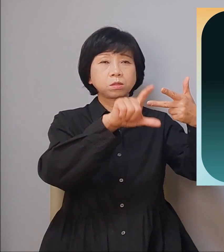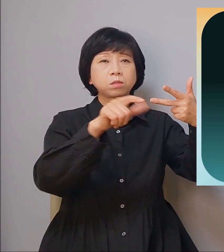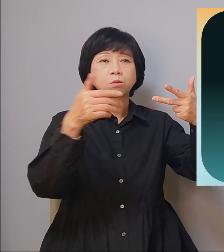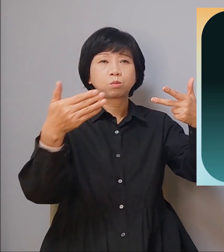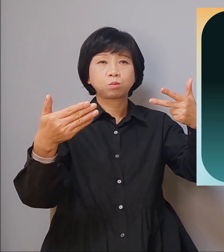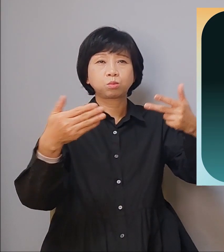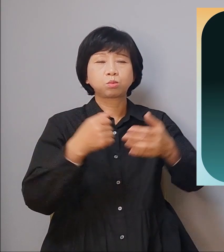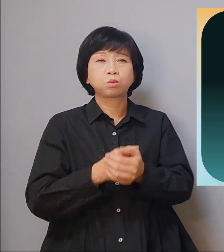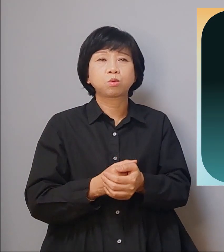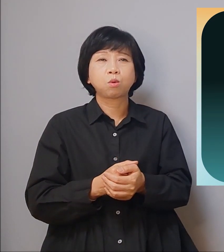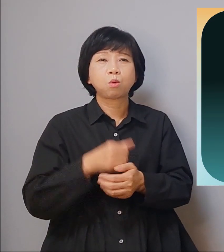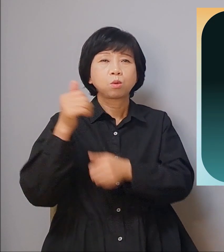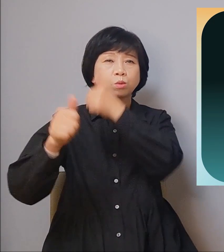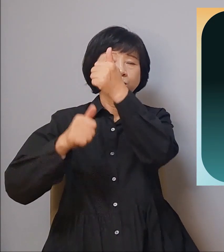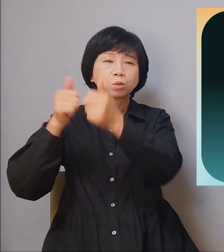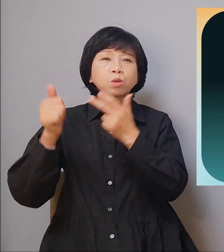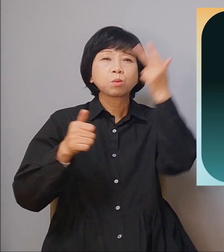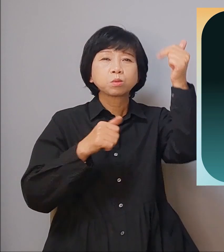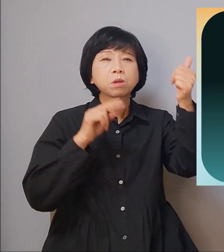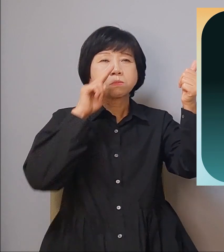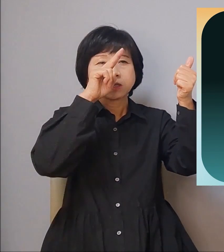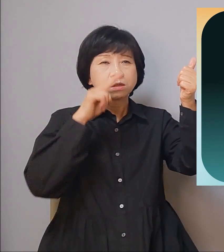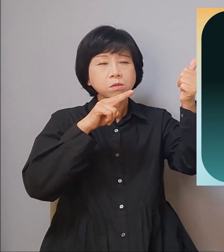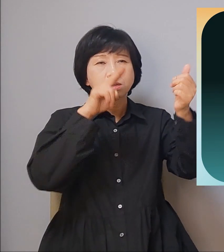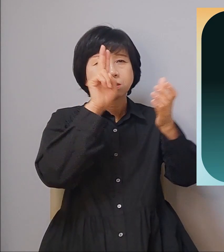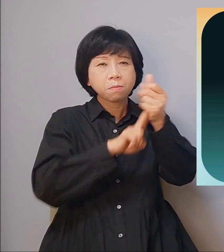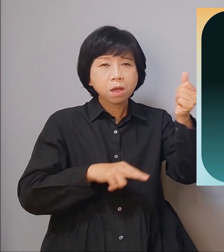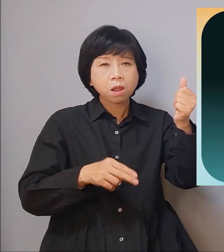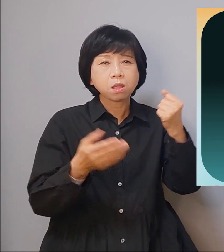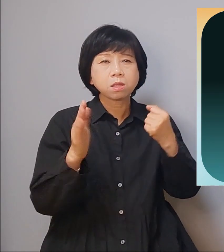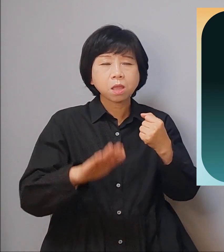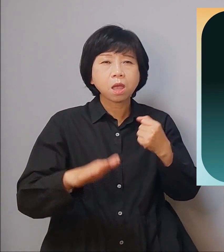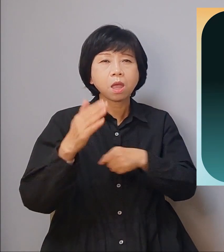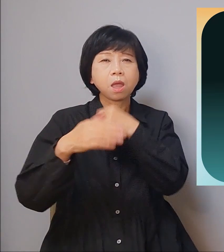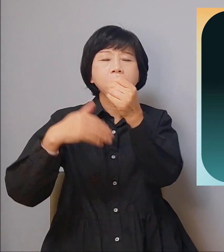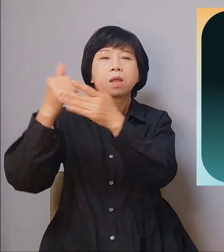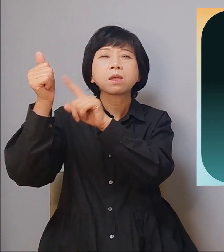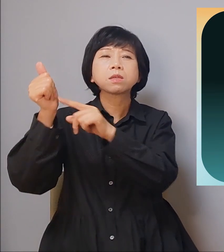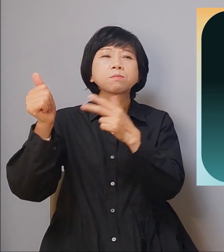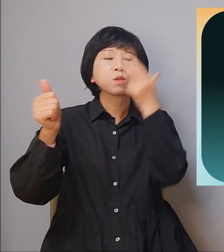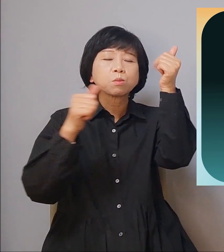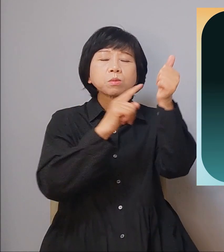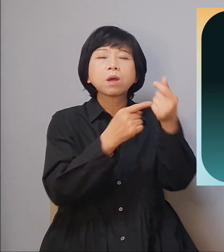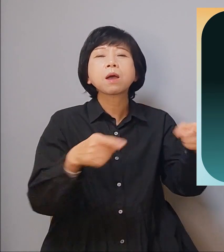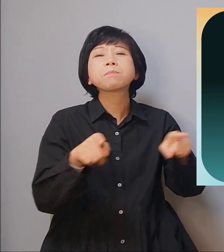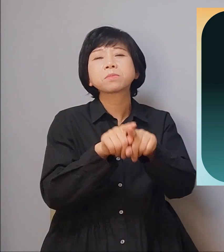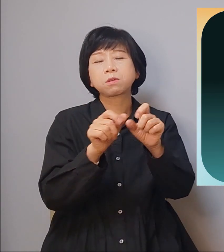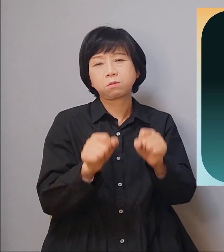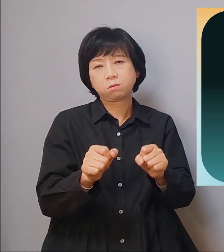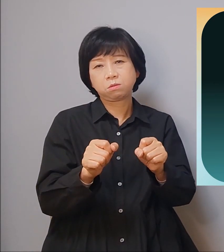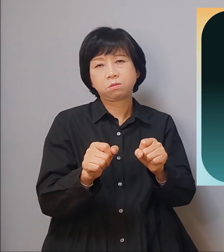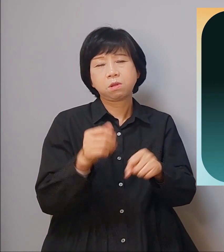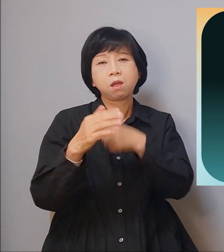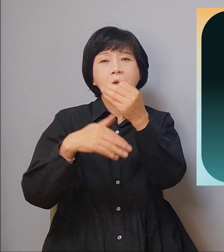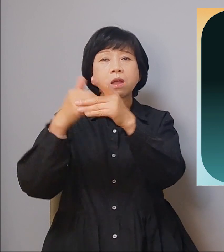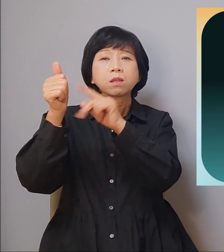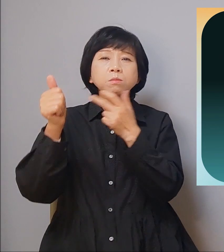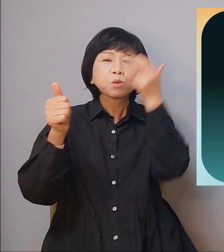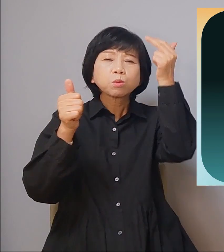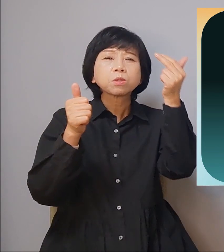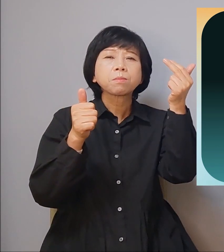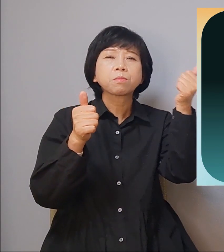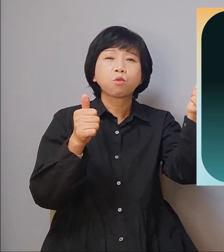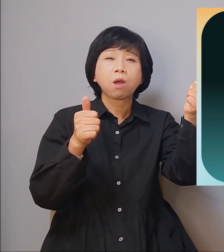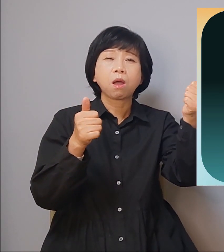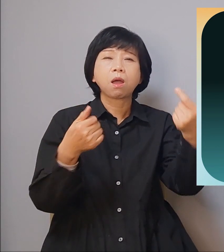애굽에 팔았더니 그 다음 보세요. 하나님이 그와 어떻게 계셨어요? 함께 계셔. 아멘. 하나님은 요셉과